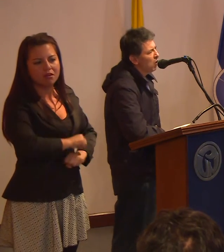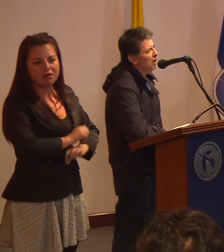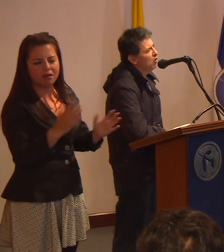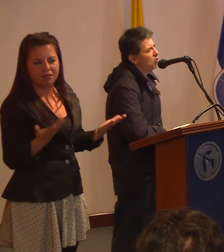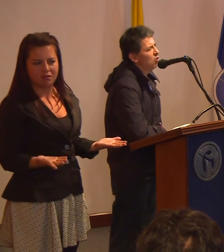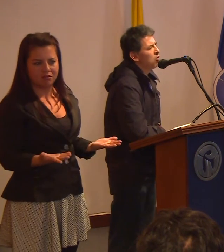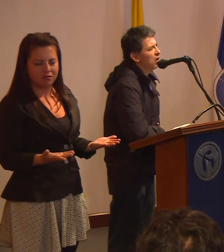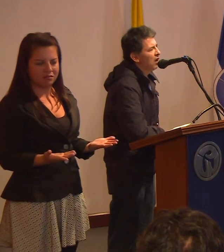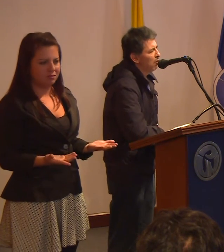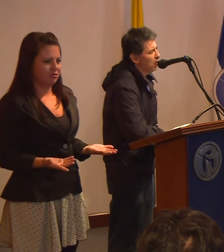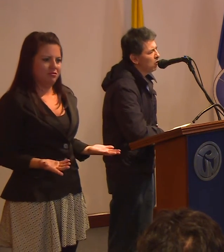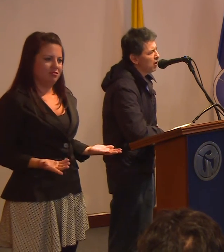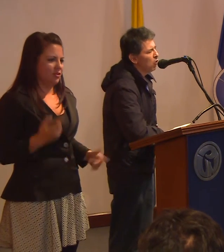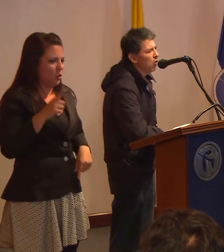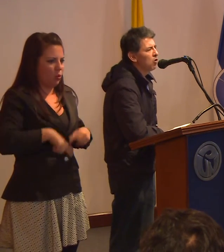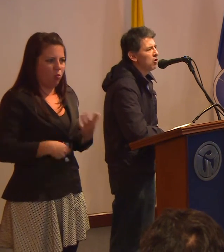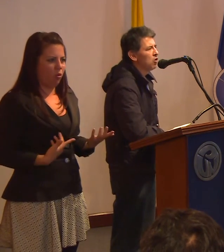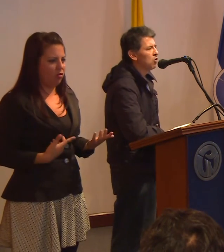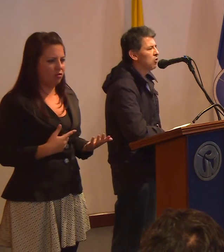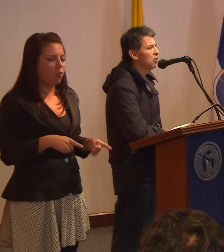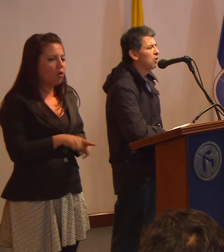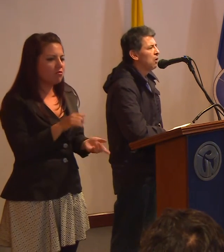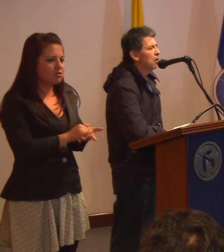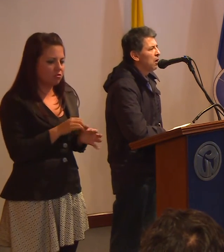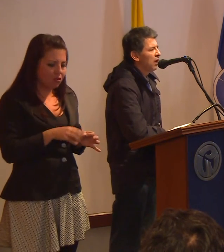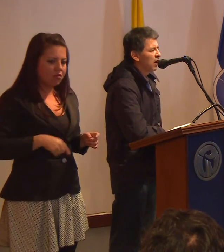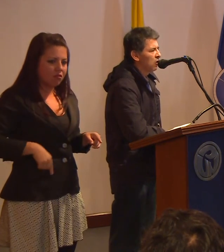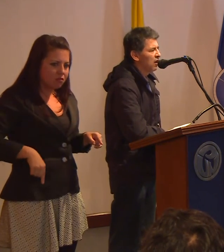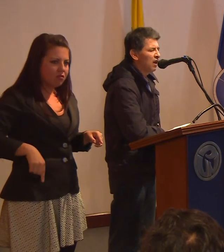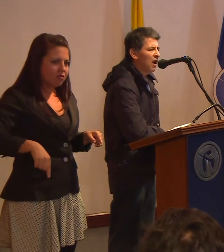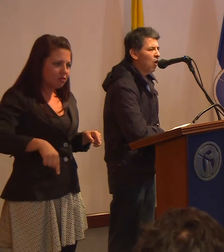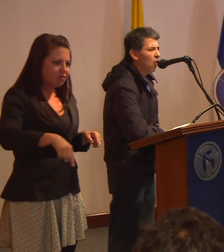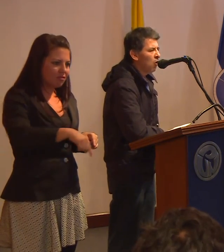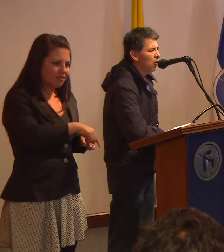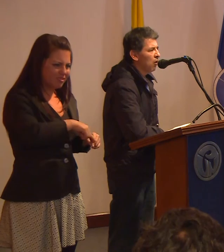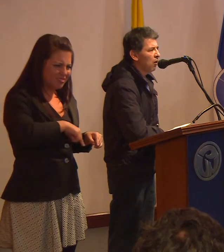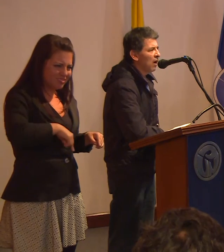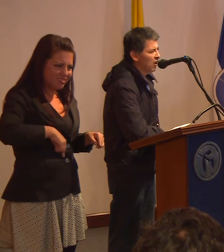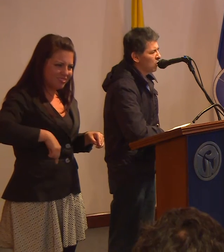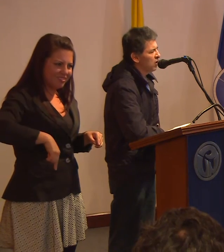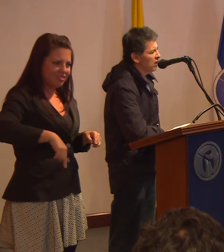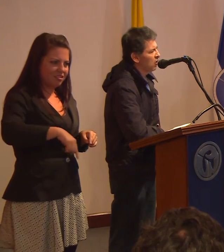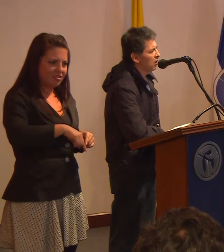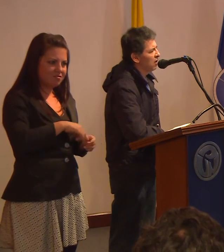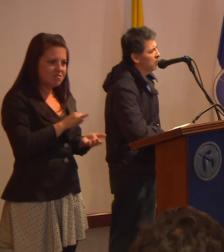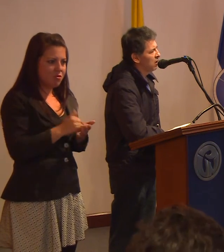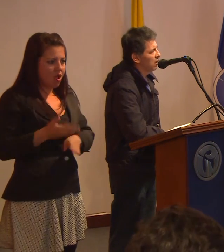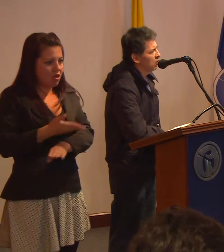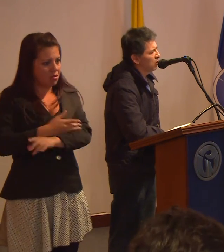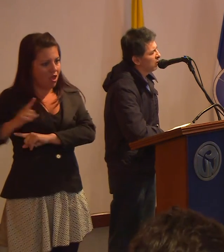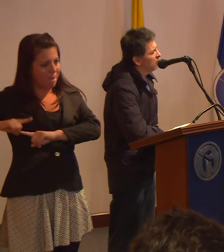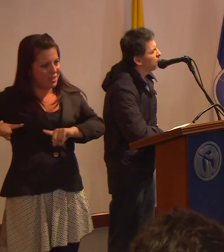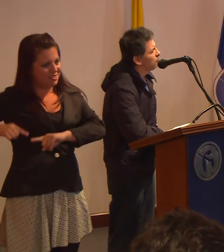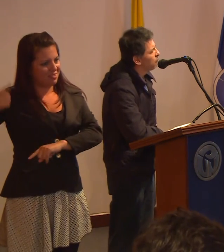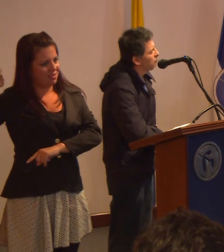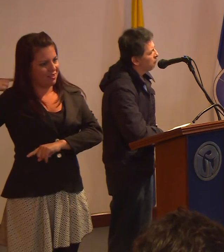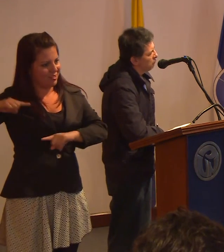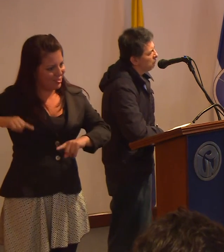seguir moviéndonos en el mismo círculo vicioso en que nos han dejado las dos anteriores